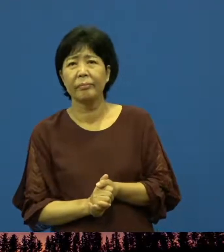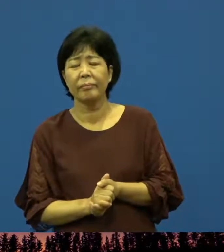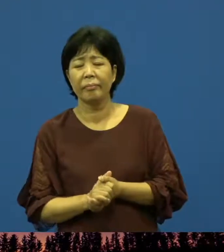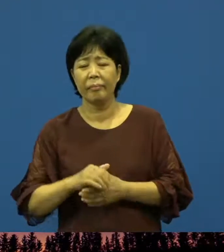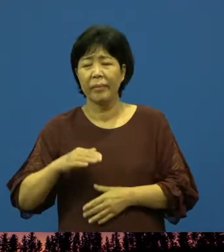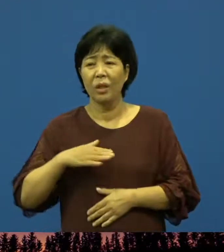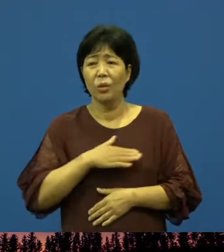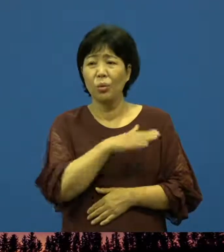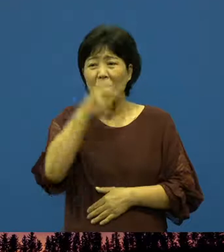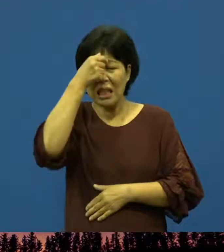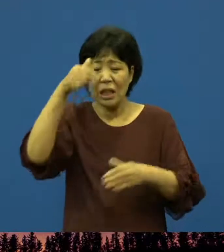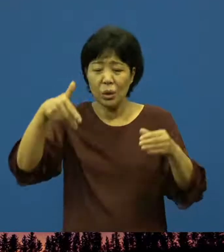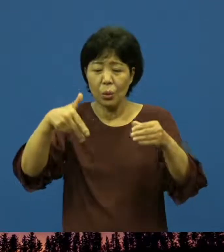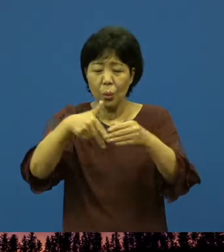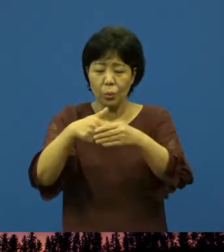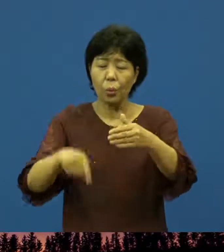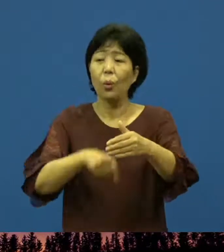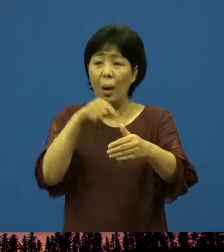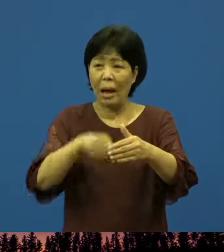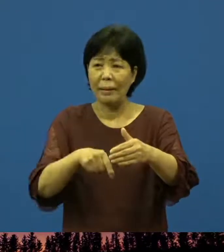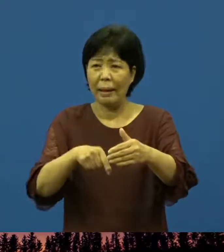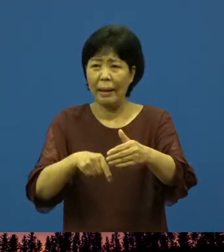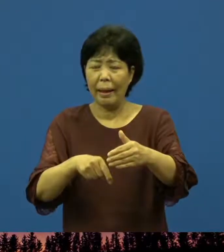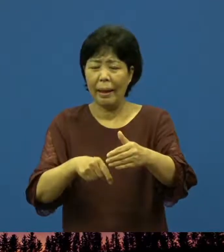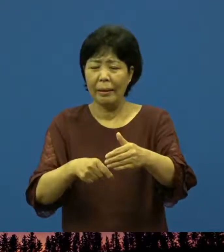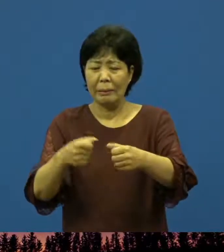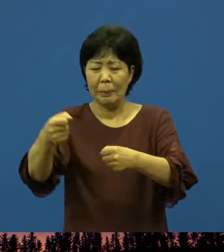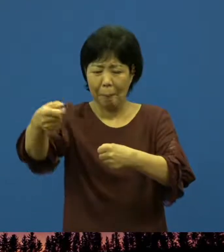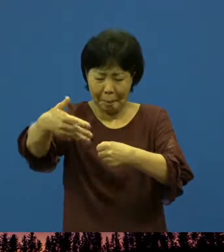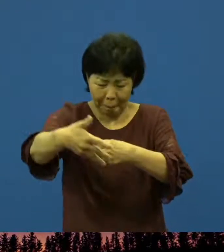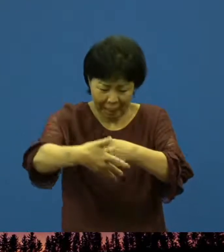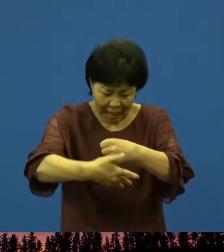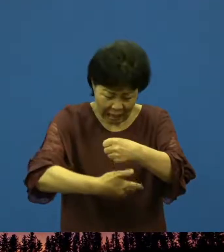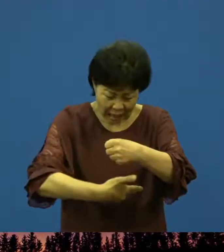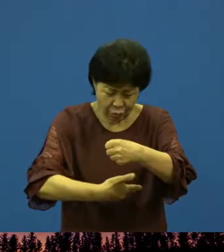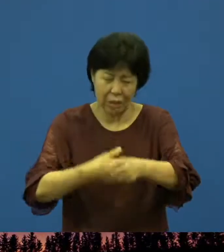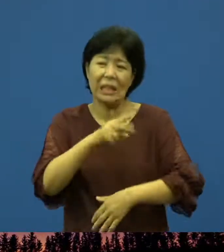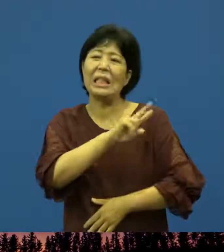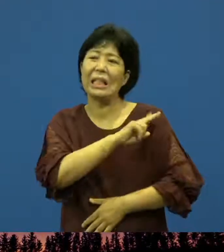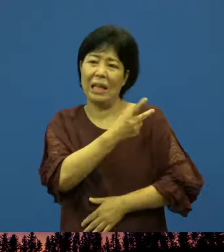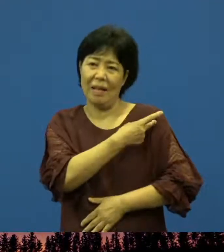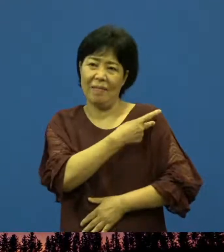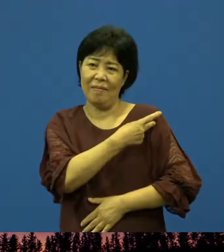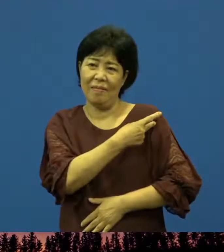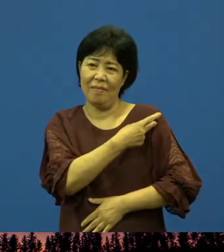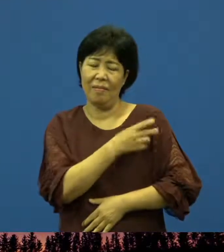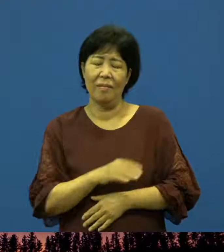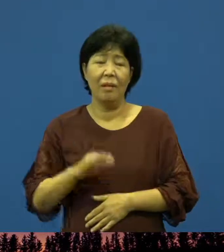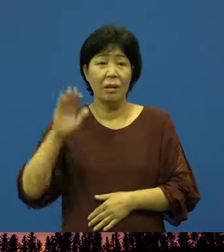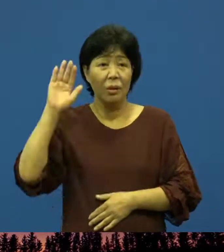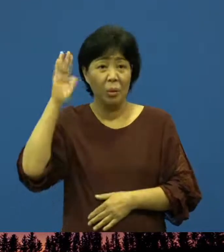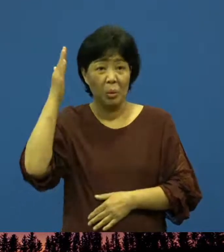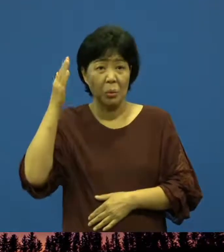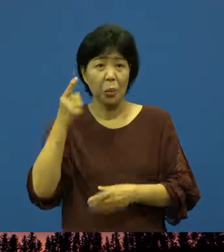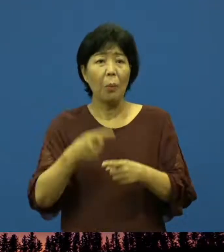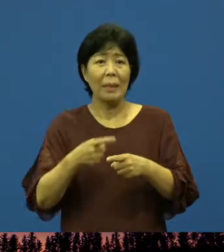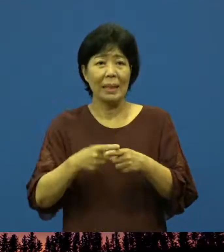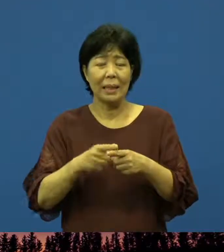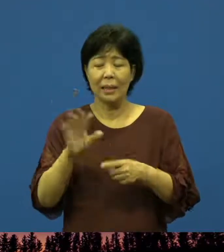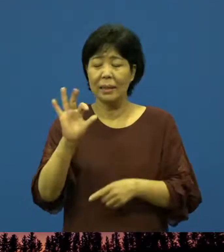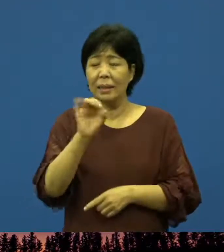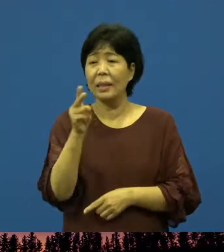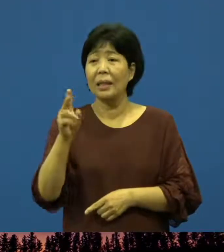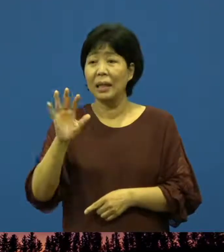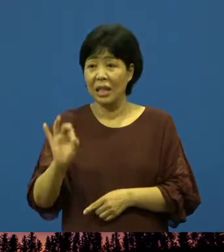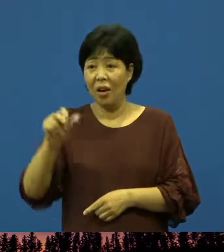우리의 기독교 신앙 전체에 영향을 주고 있는 이단이라고 볼 수 있습니다. 오늘날에도 이런 기독교 안에 영지주의적인 요소가